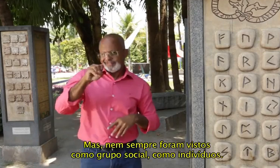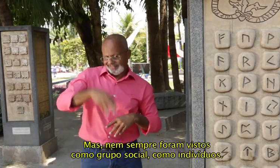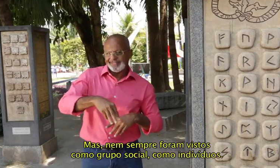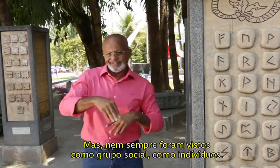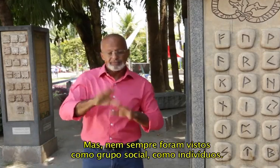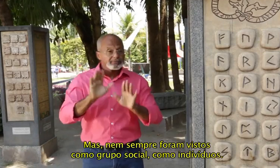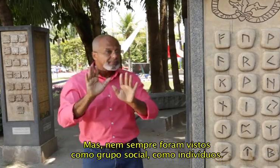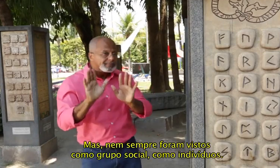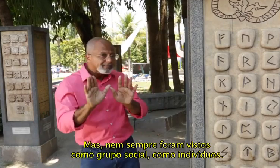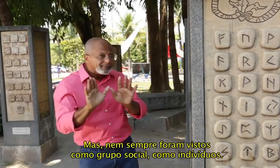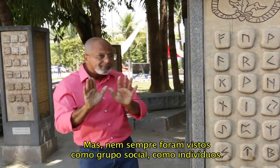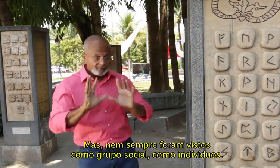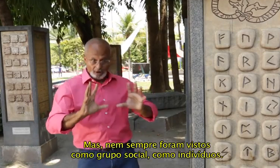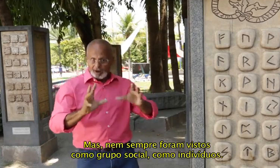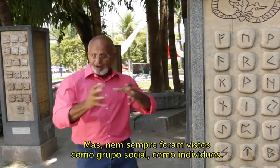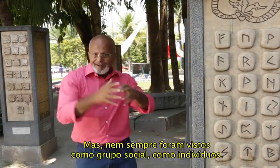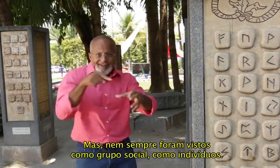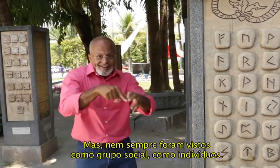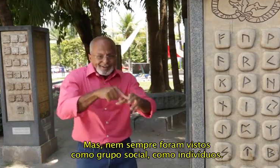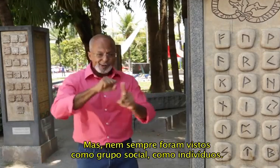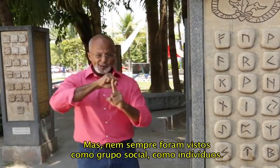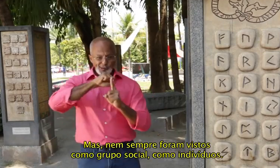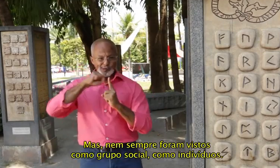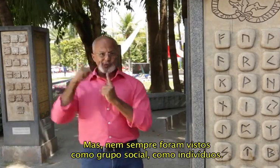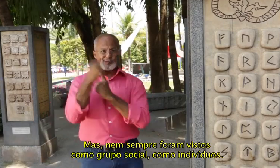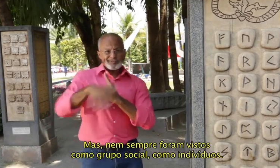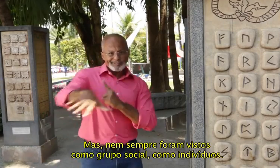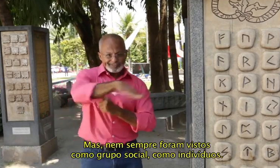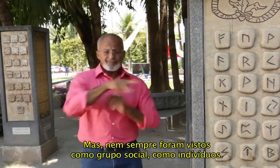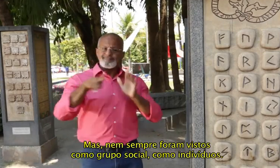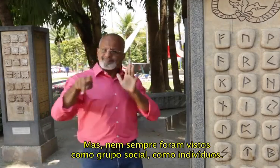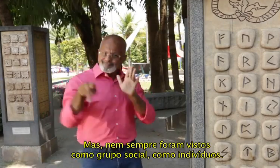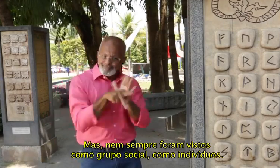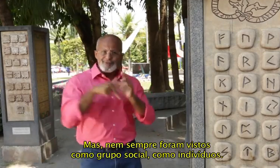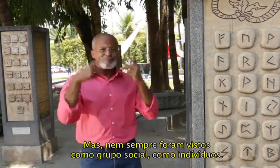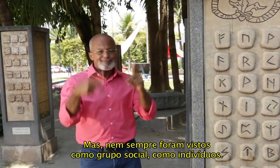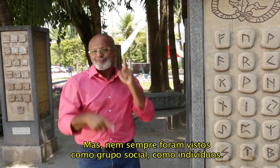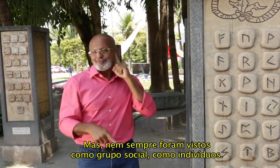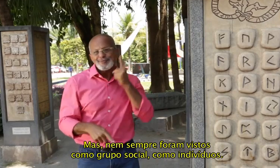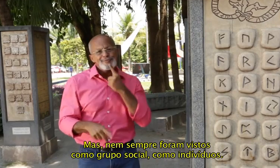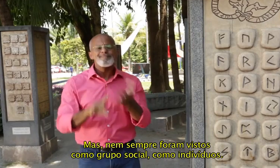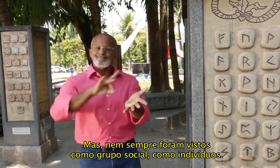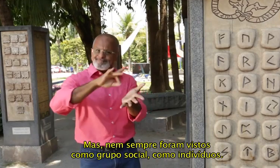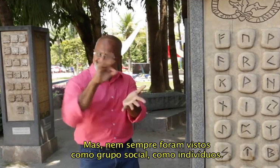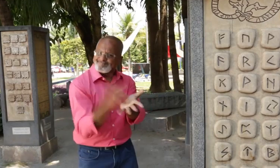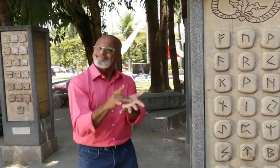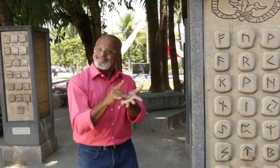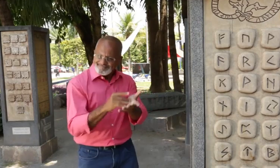Mas nem sempre foram vistos como grupo social, como indivíduos.